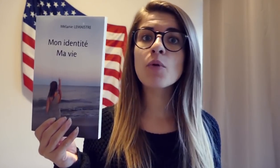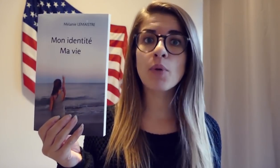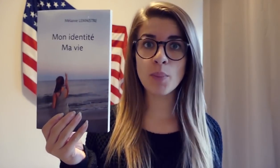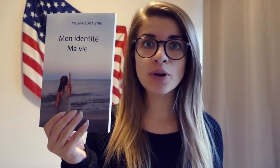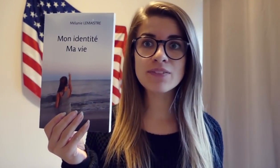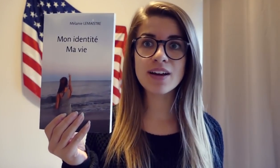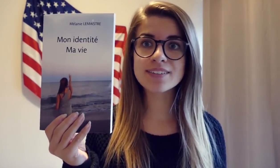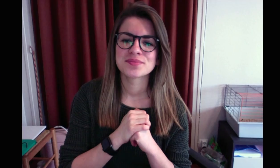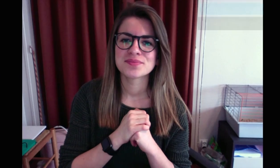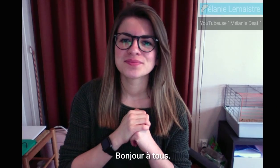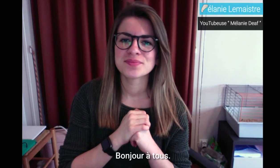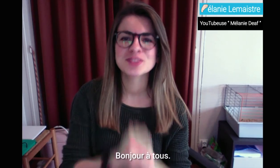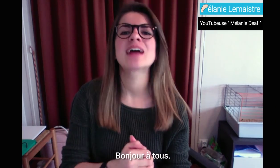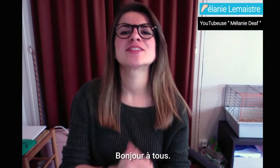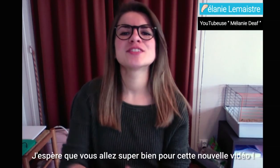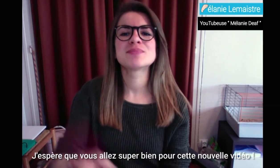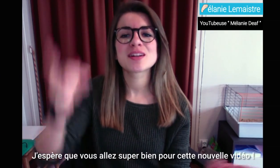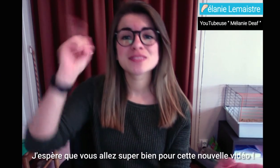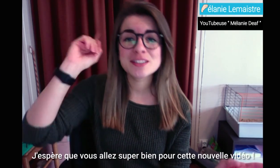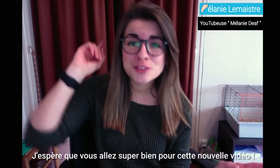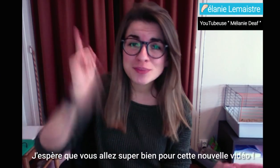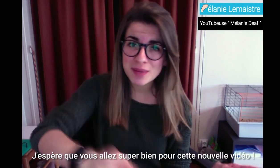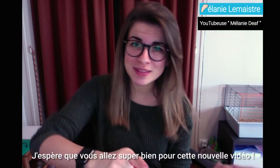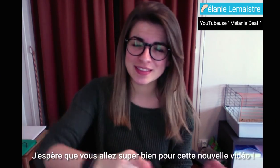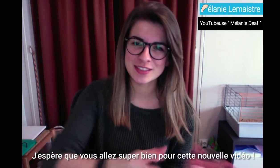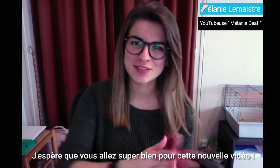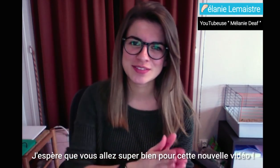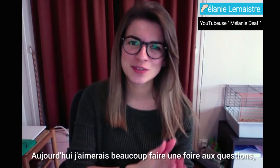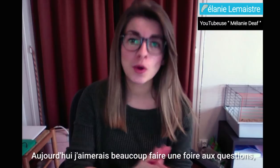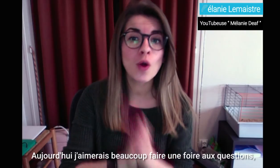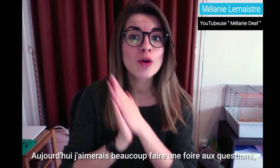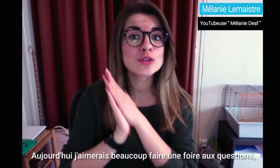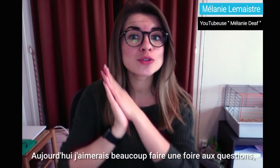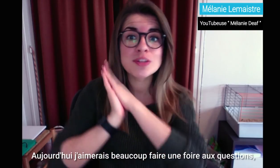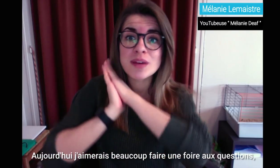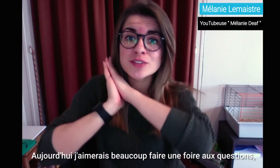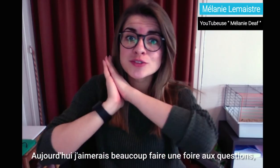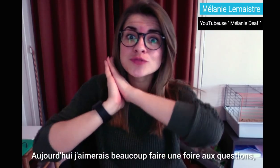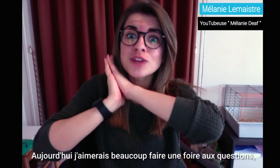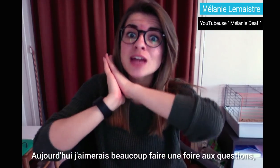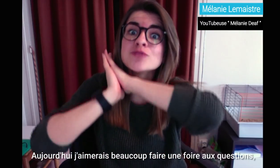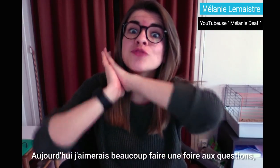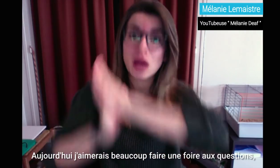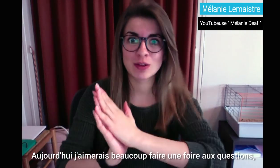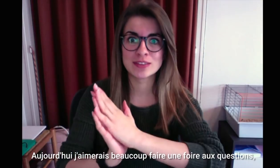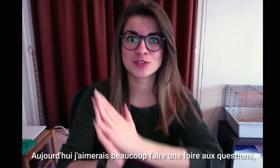vidéo fort aux questions. Bonjour à tous, j'espère que vous allez super bien dans cette nouvelle vidéo. Aujourd'hui, j'aimerais juste faire une fois en question